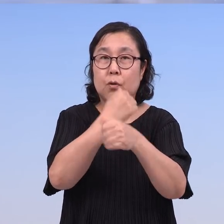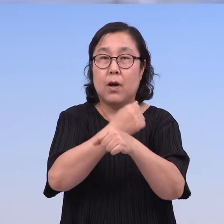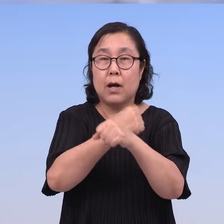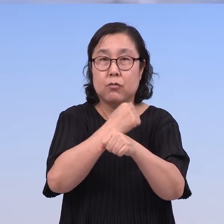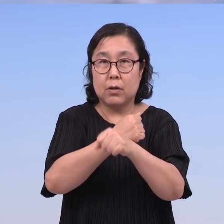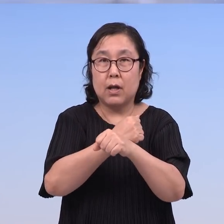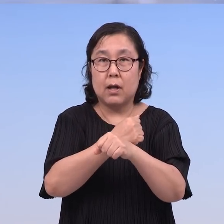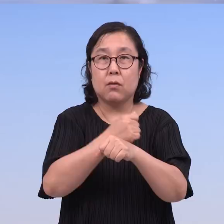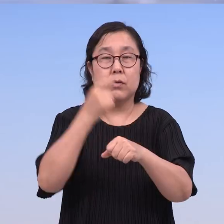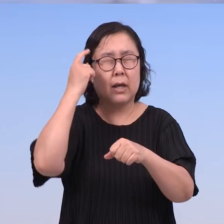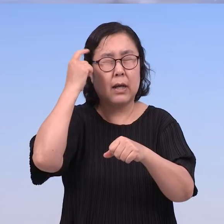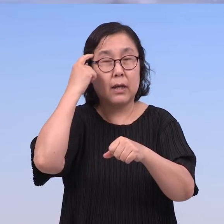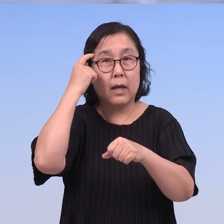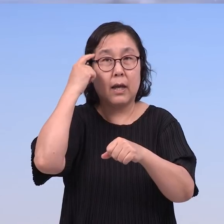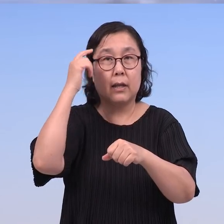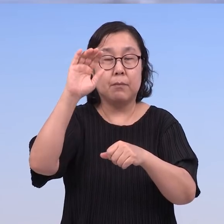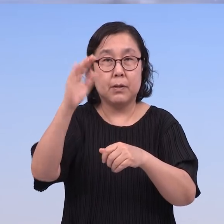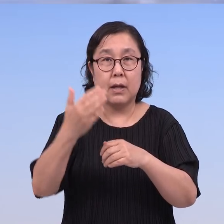경험해 봤습니다.